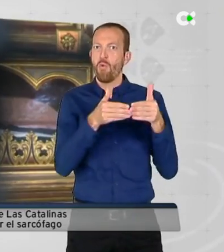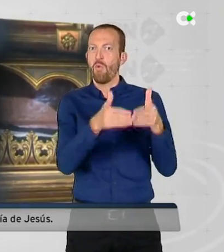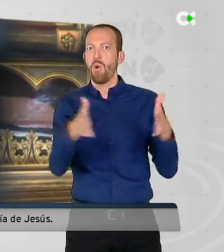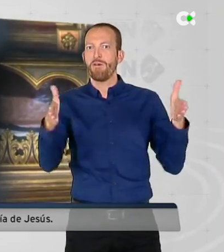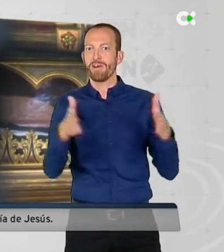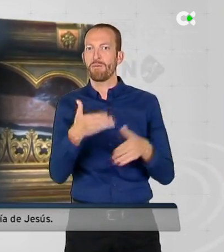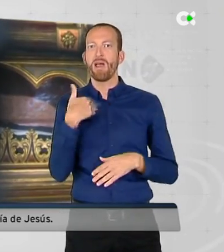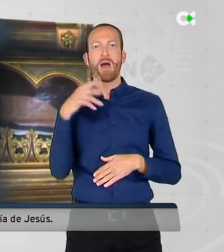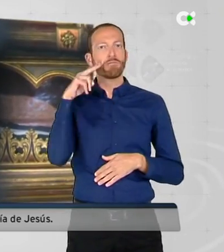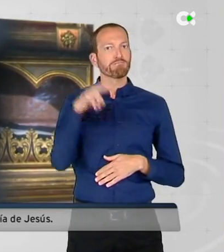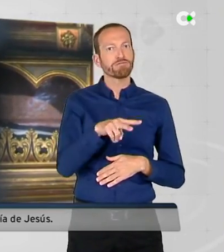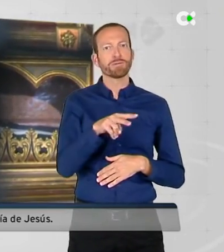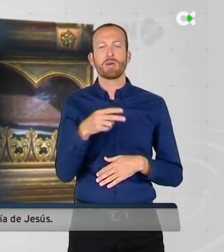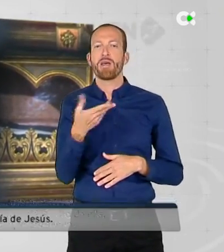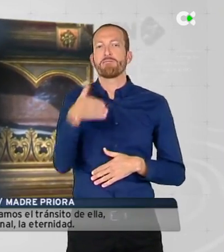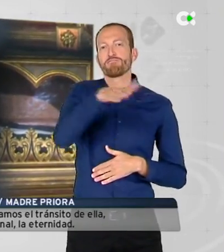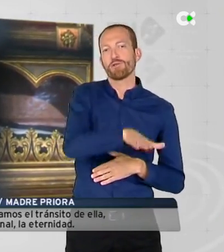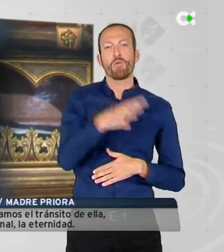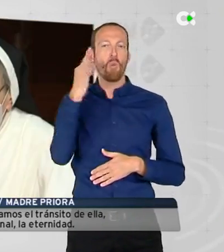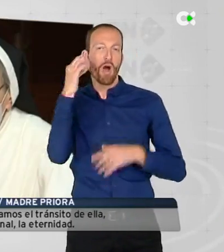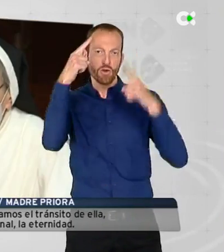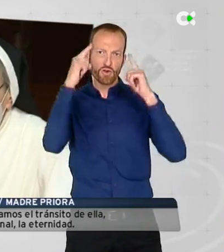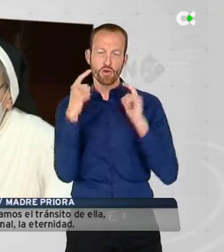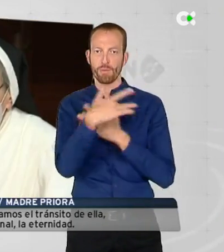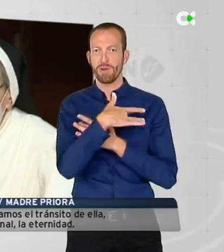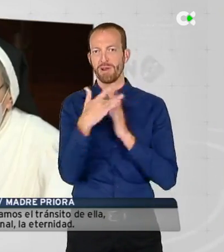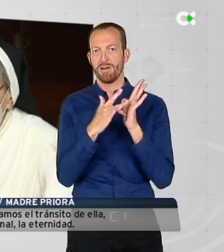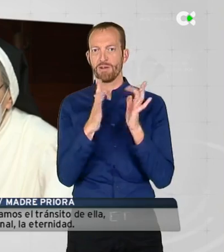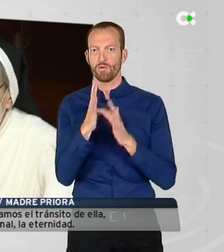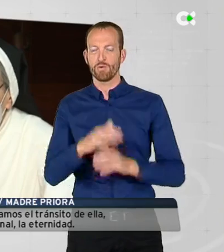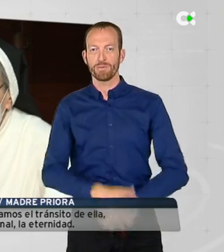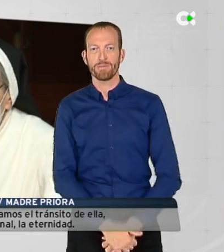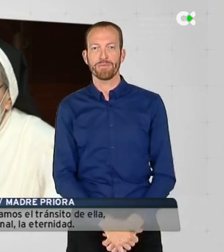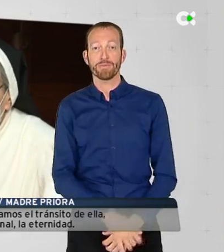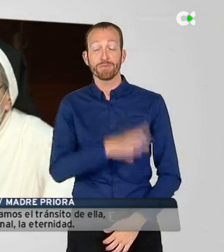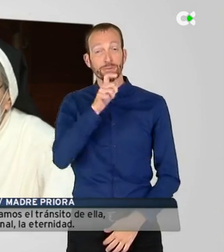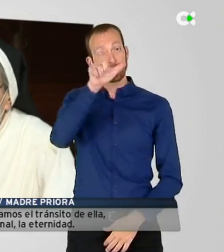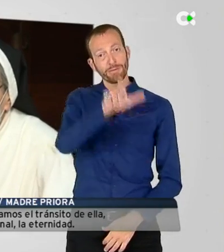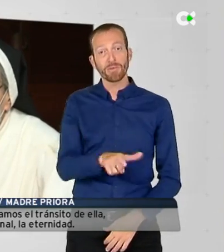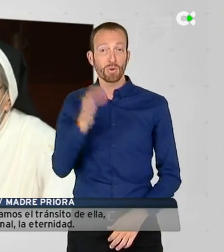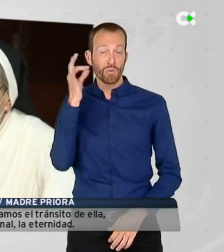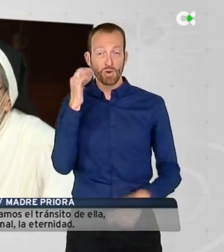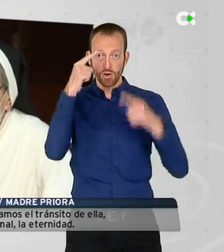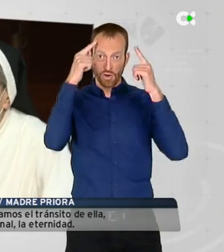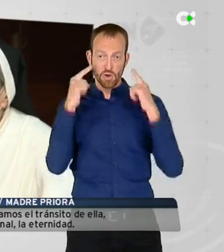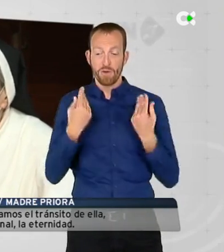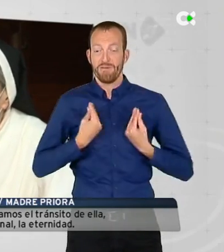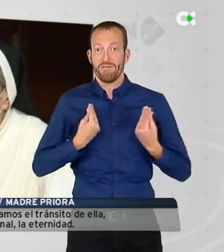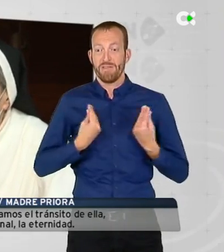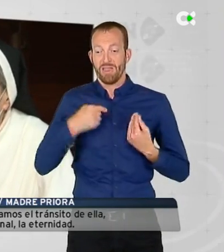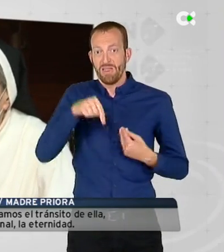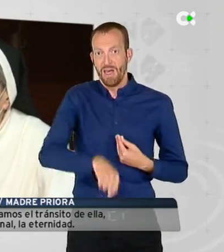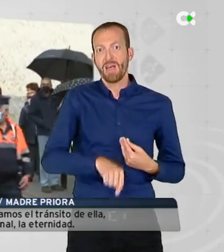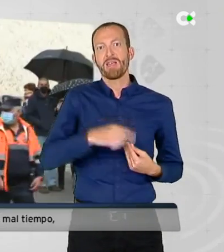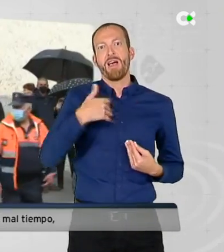sarcófago de Sor María de Jesús. Este día conmemoramos el tránsito de ella, de su vida terrena a la